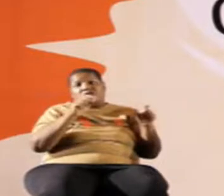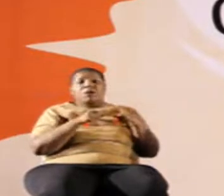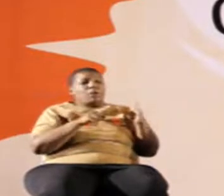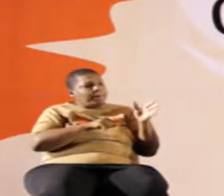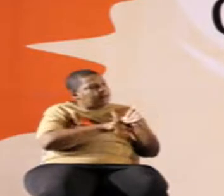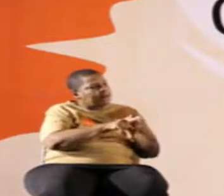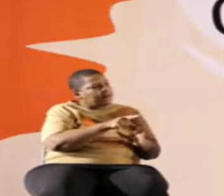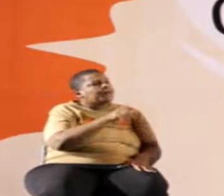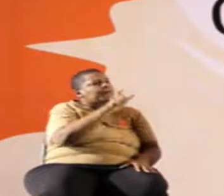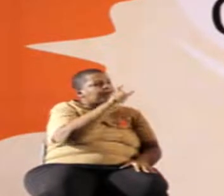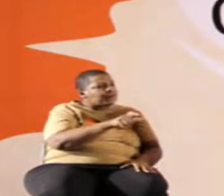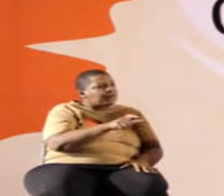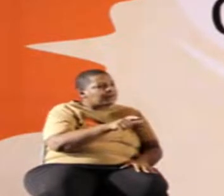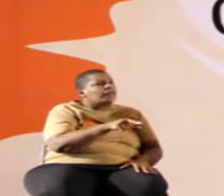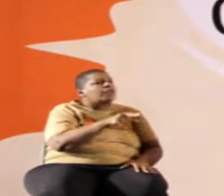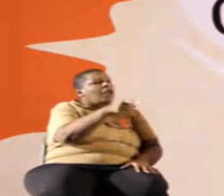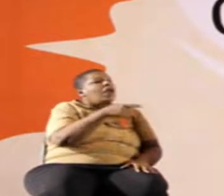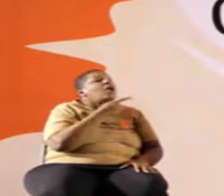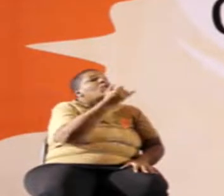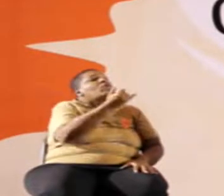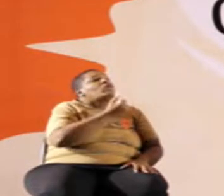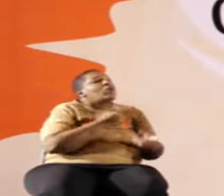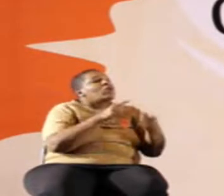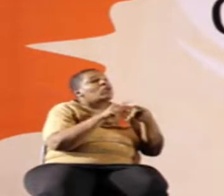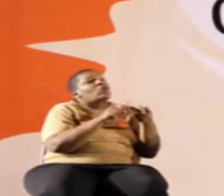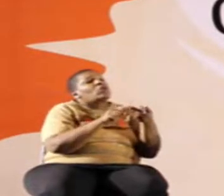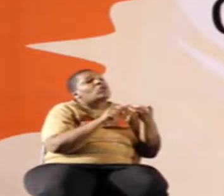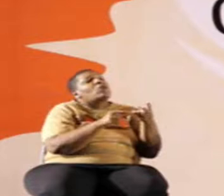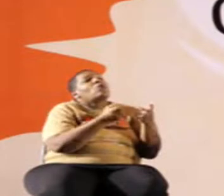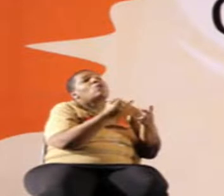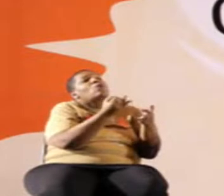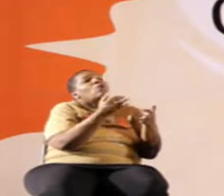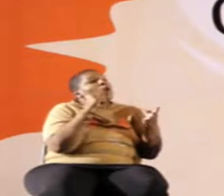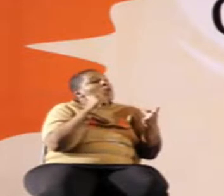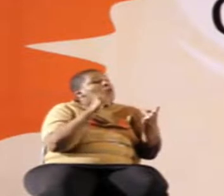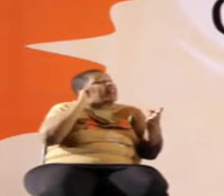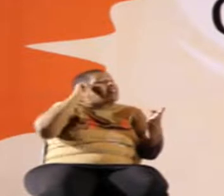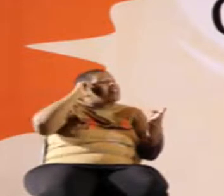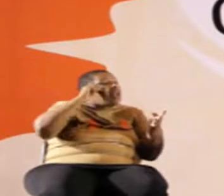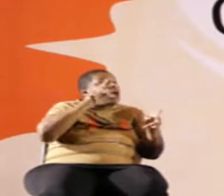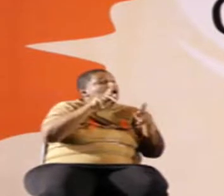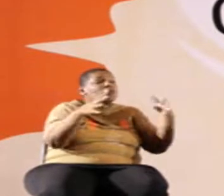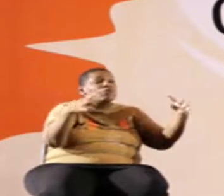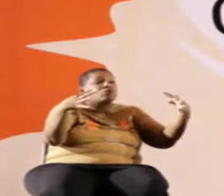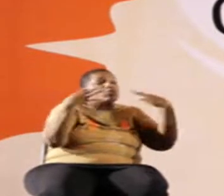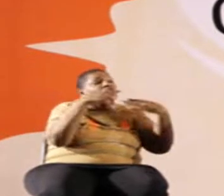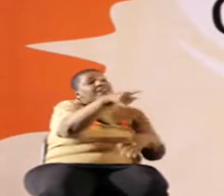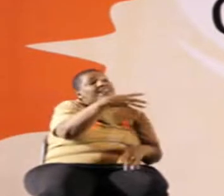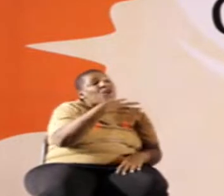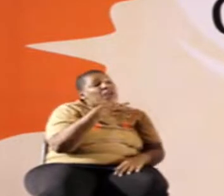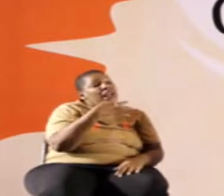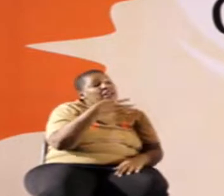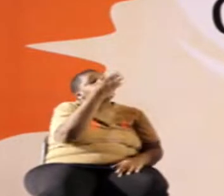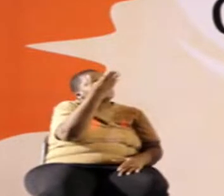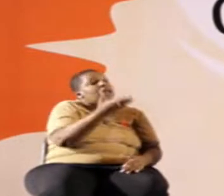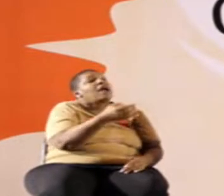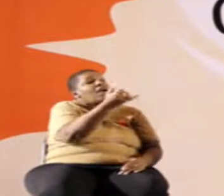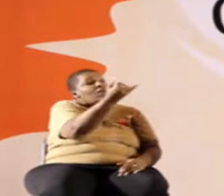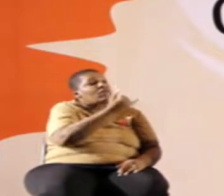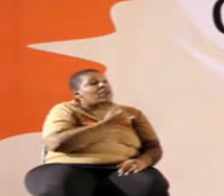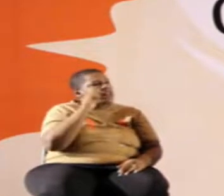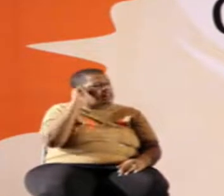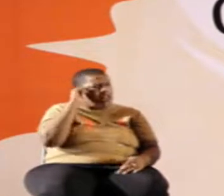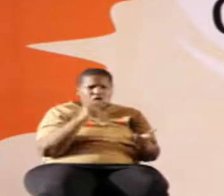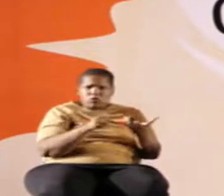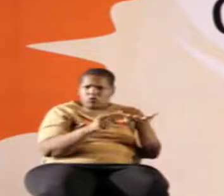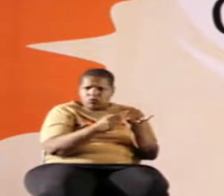para as pessoas, conta, fala aí os nomes de mulheres negras públicas, notórias, que você conhece. Perguntei para